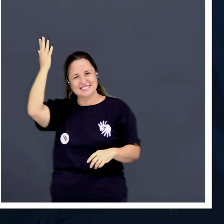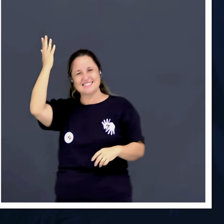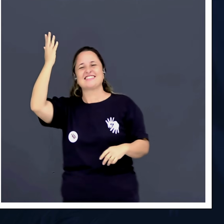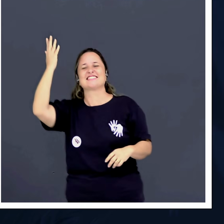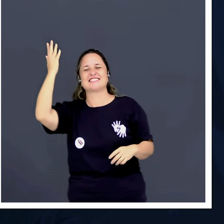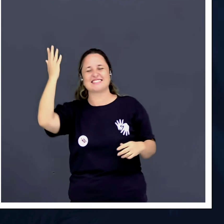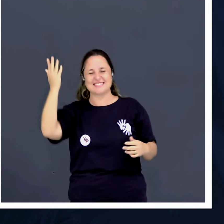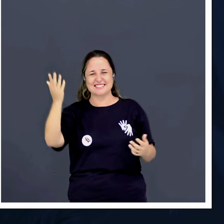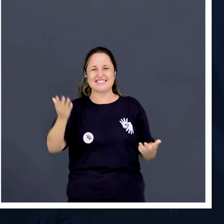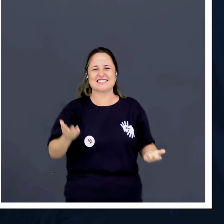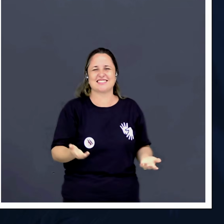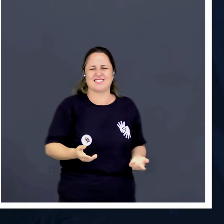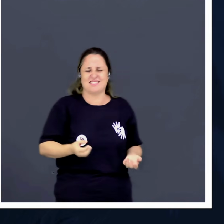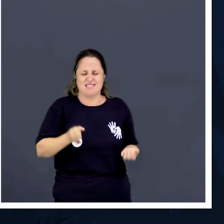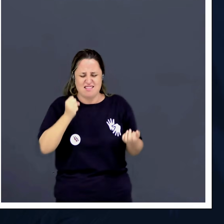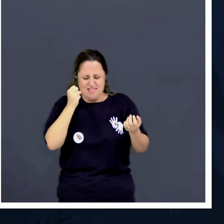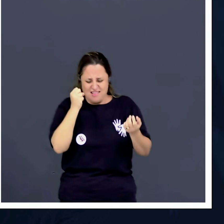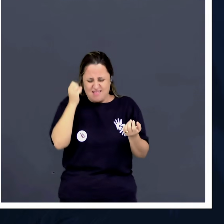acontecer.